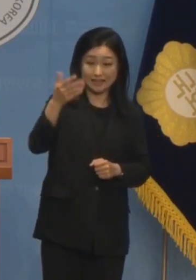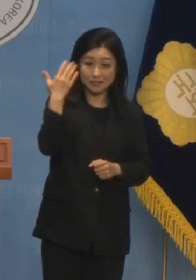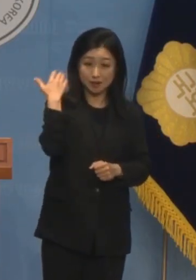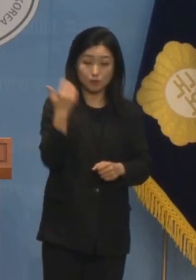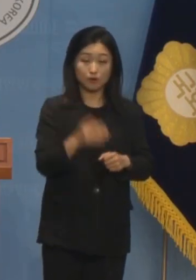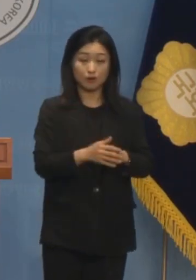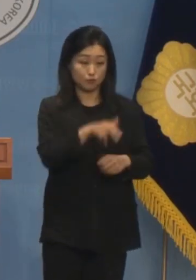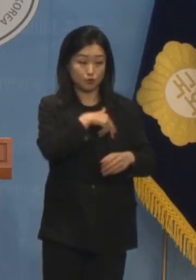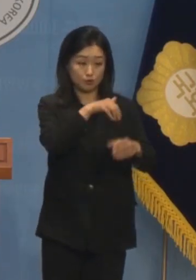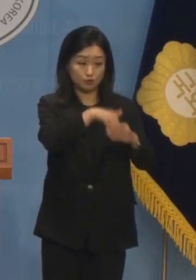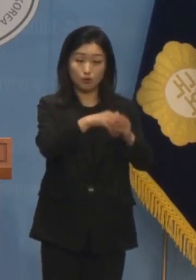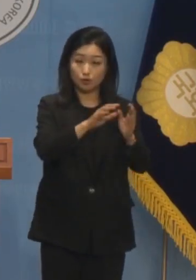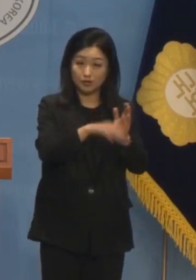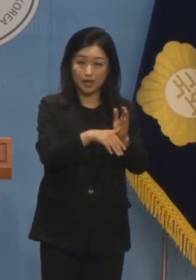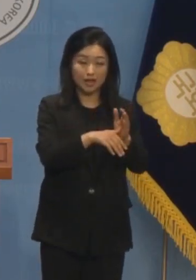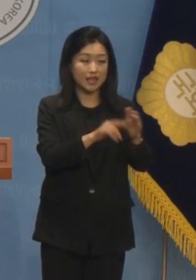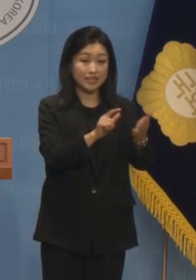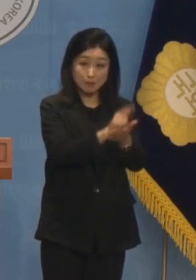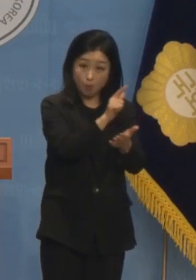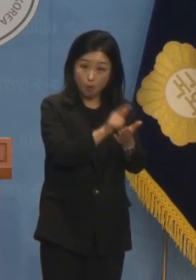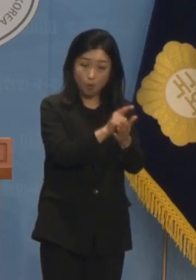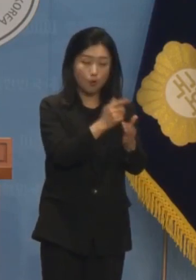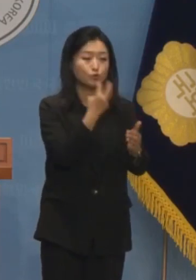때쯤 김포는 서울이 된다고 말했습니다.